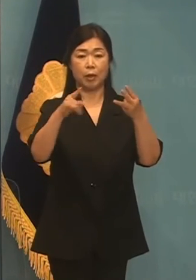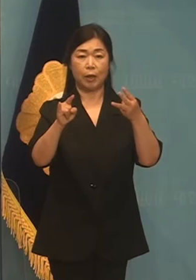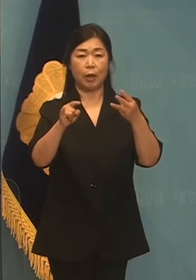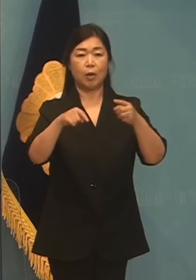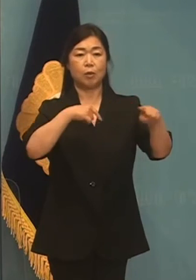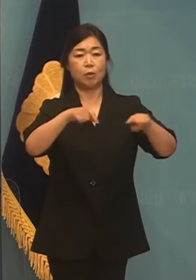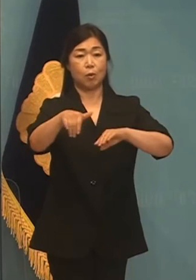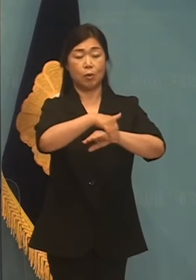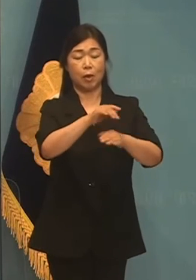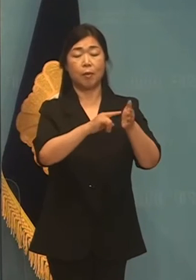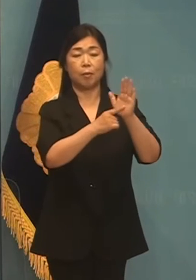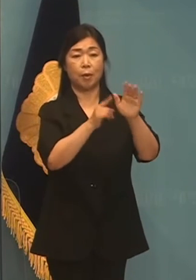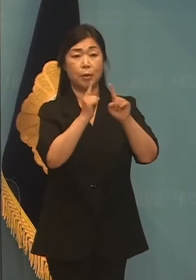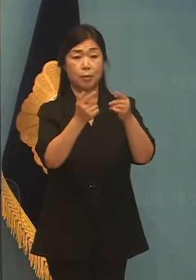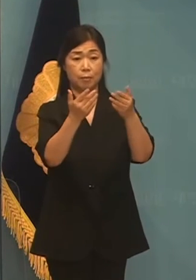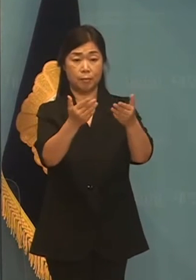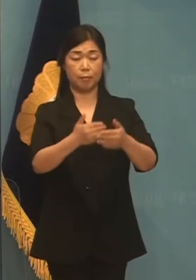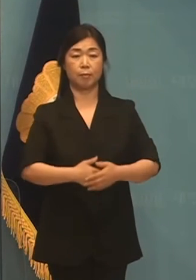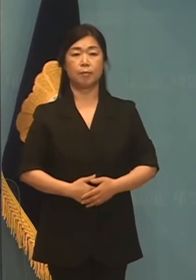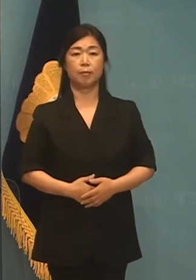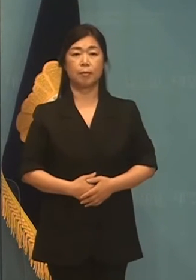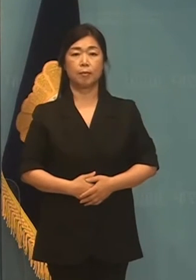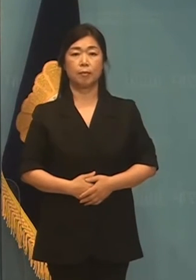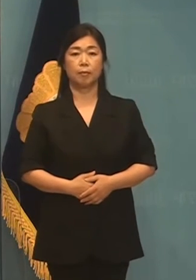공약을 밝히겠습니다.